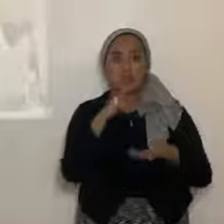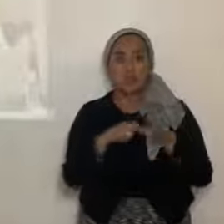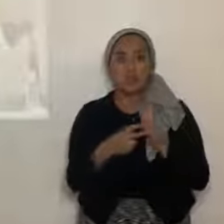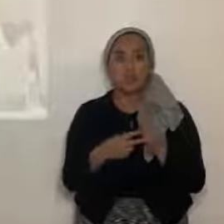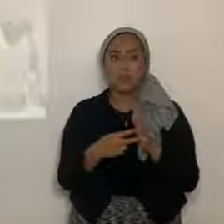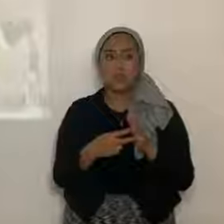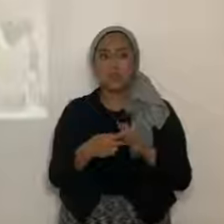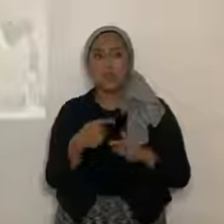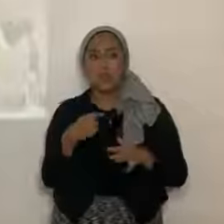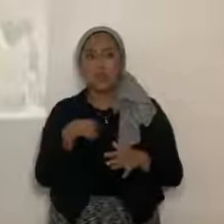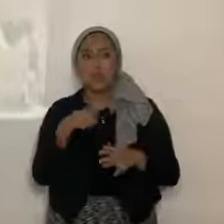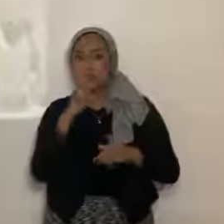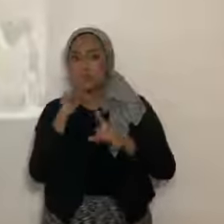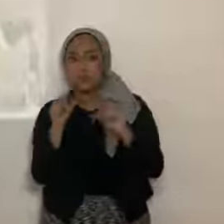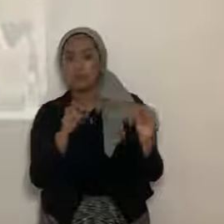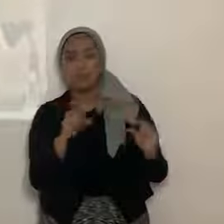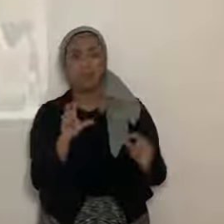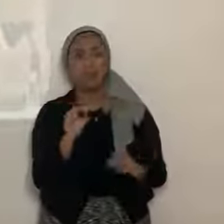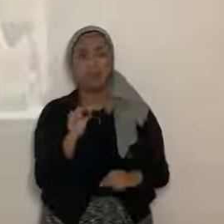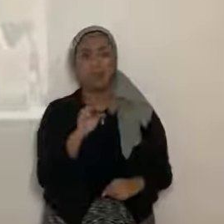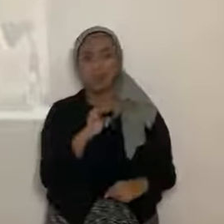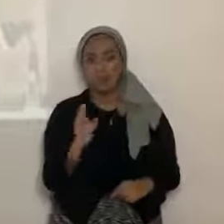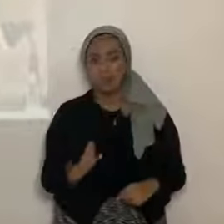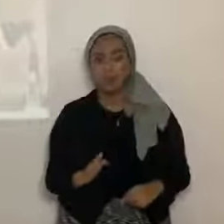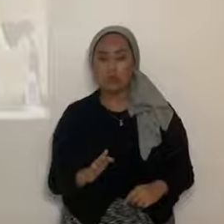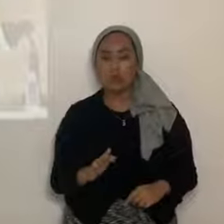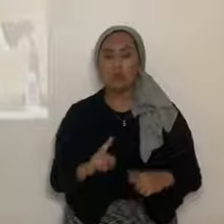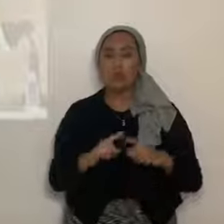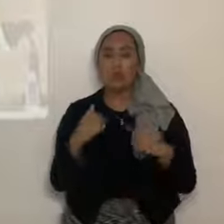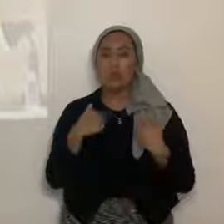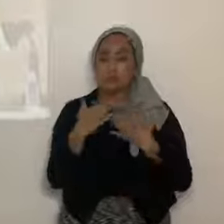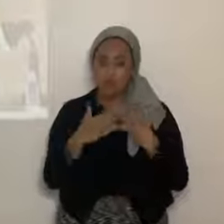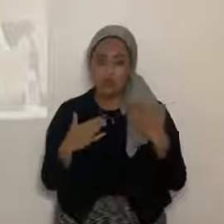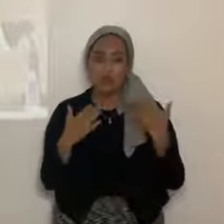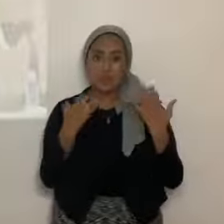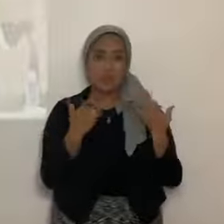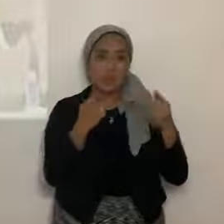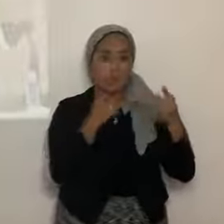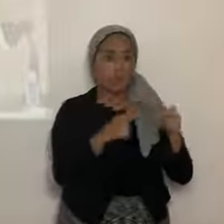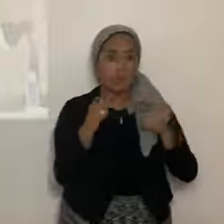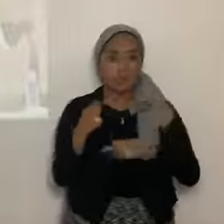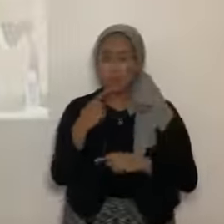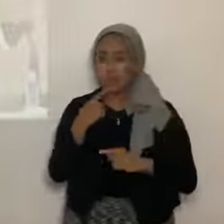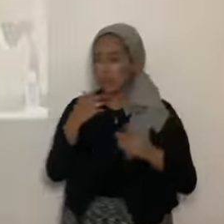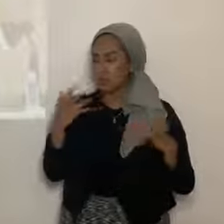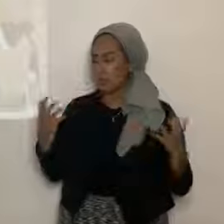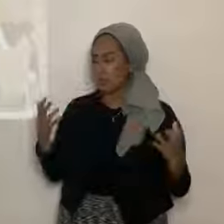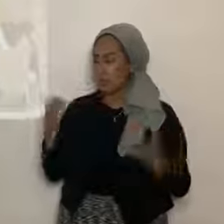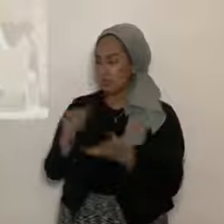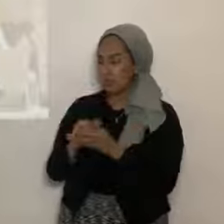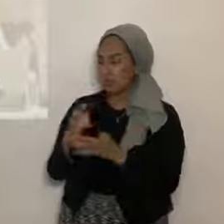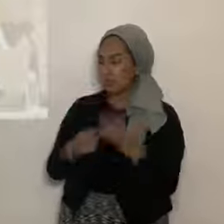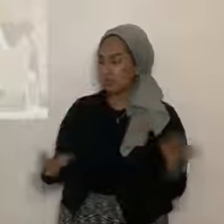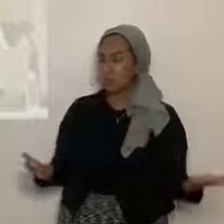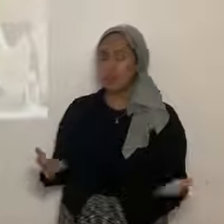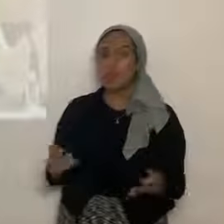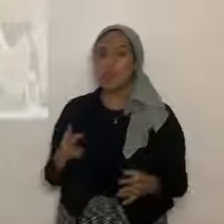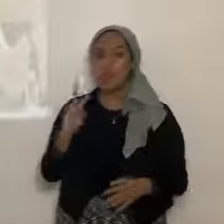secreto pastoral y médico, no, eso jamás, no. Pero hay cosas que están sucediendo que dices, ¿qué es esto? 2 Tesalonicenses 2,